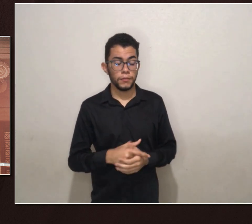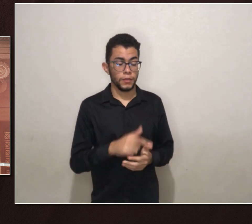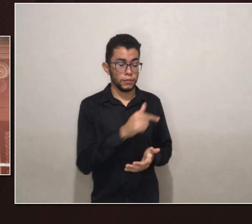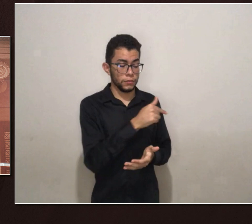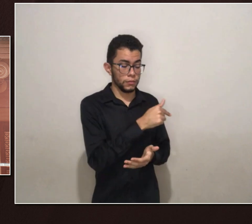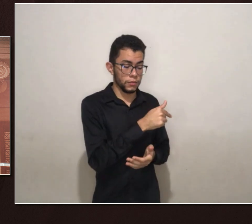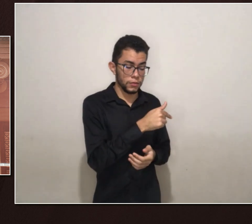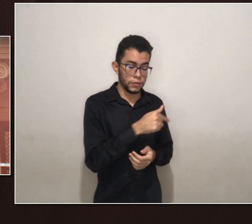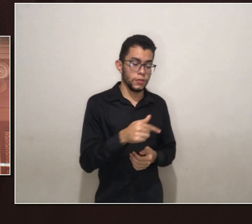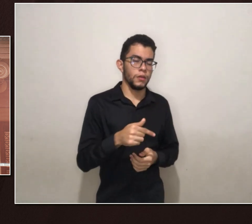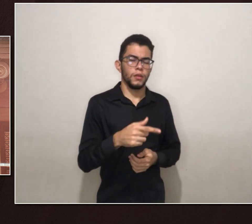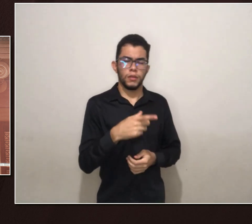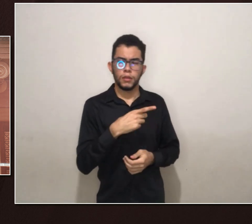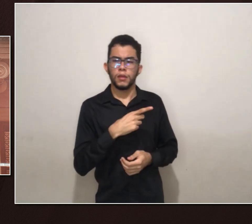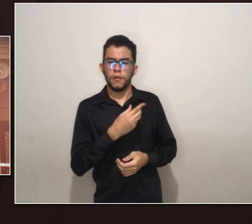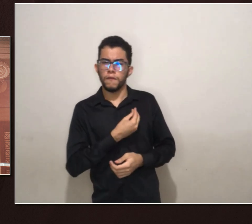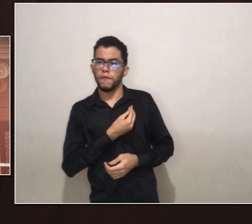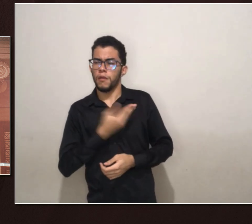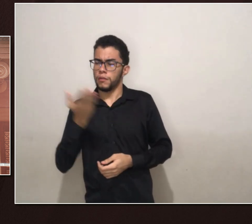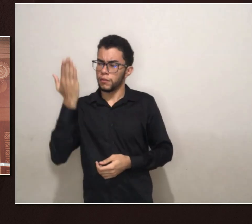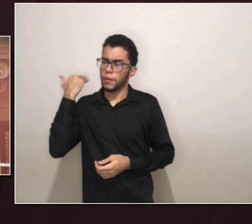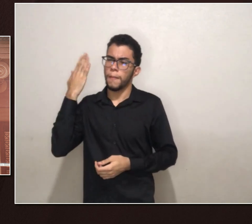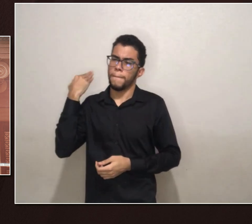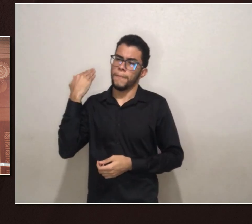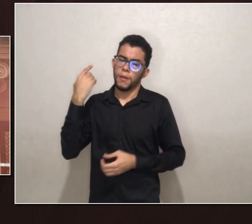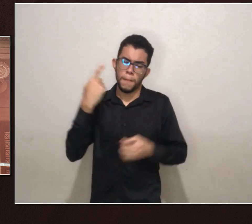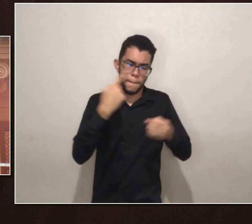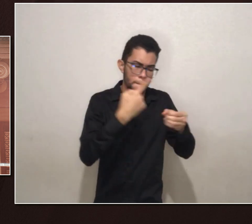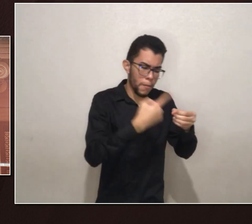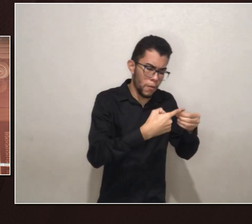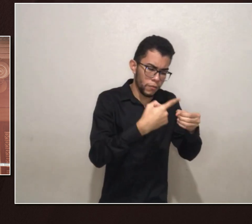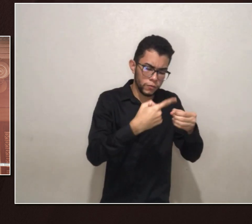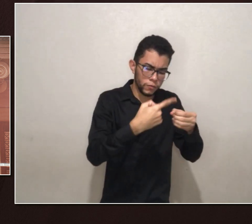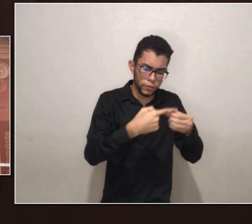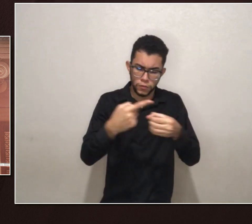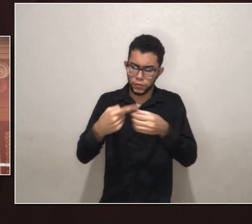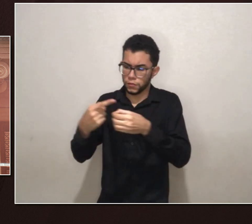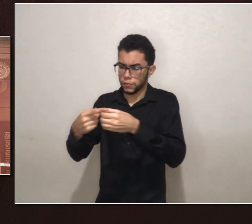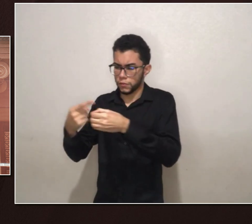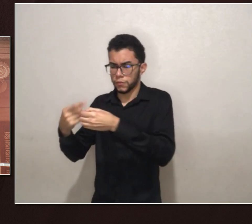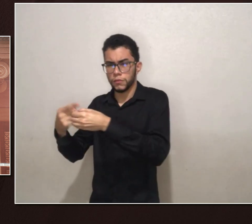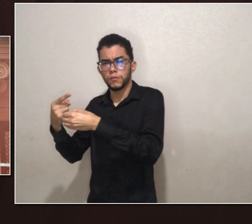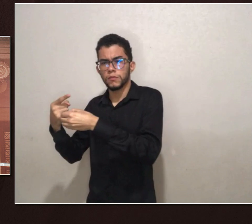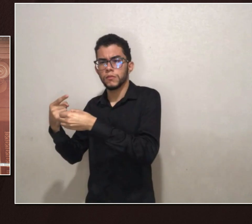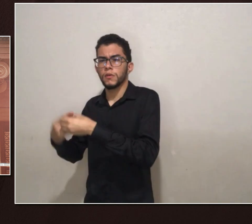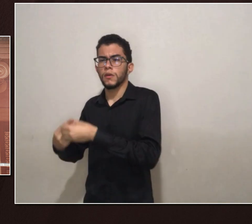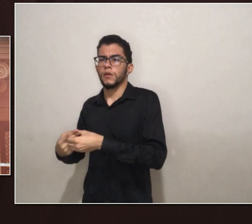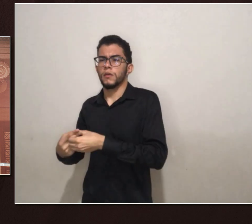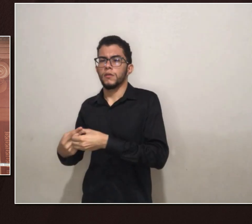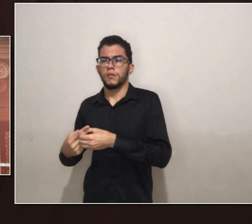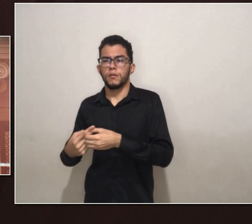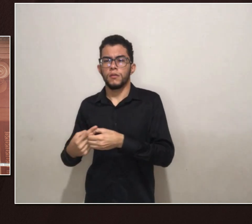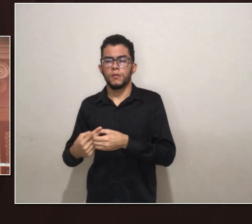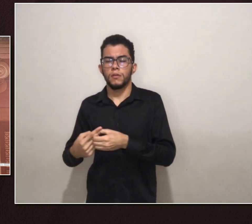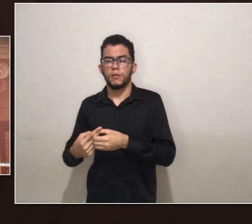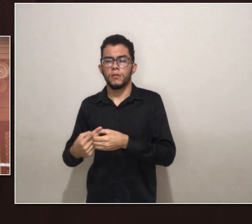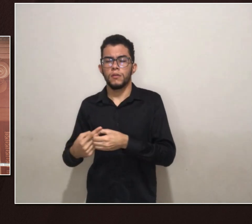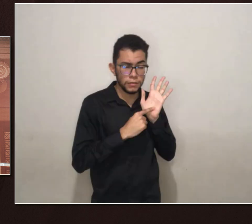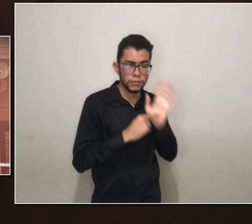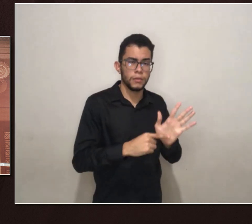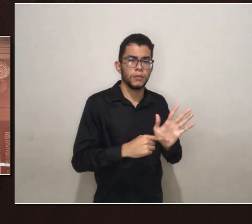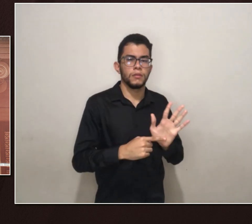cidades mencionadas e nas condições descritas aqui. Isso tem de ser levado em consideração